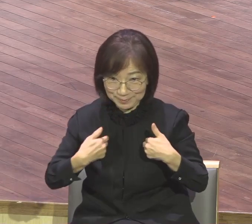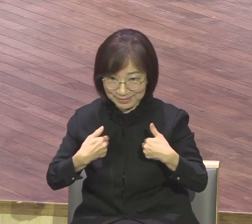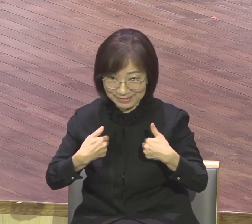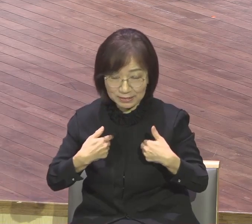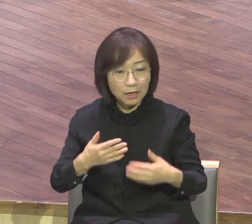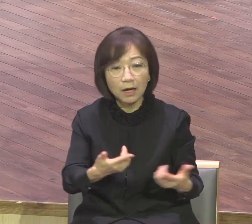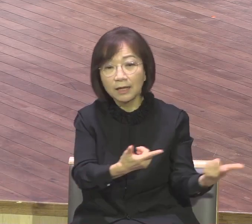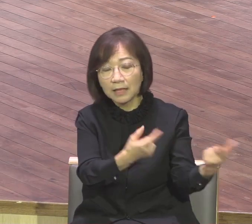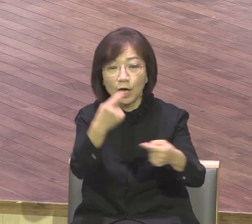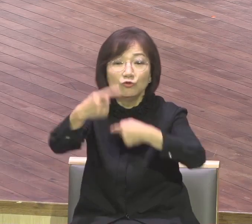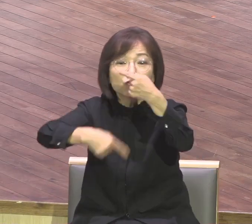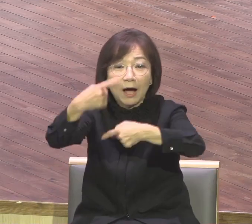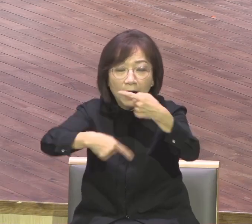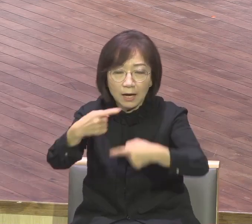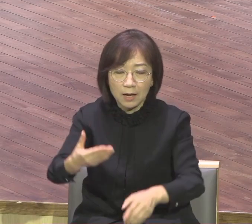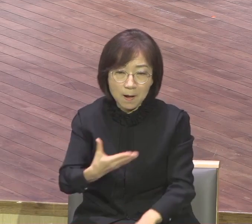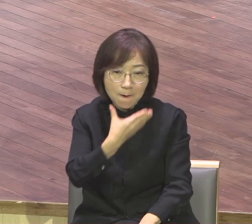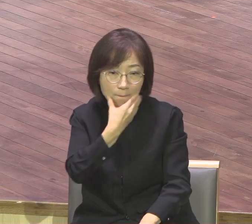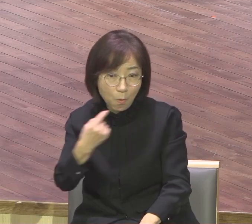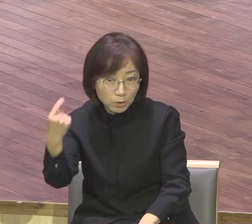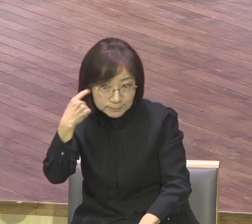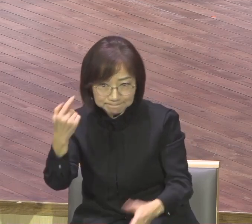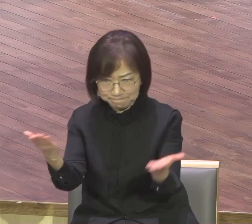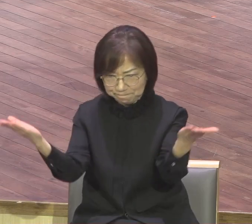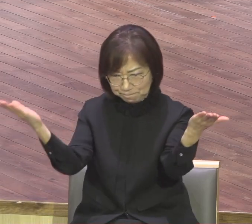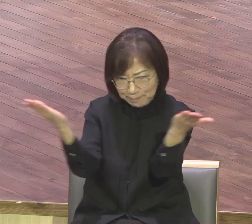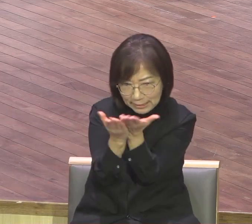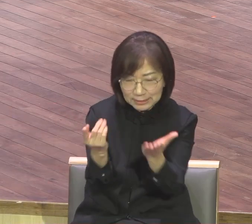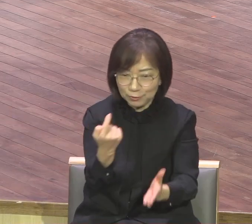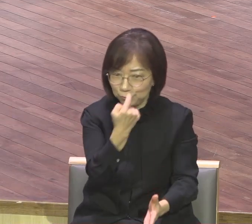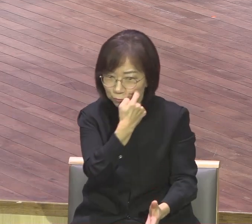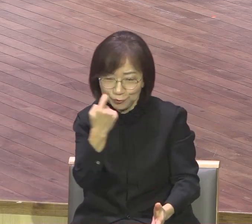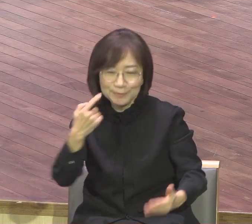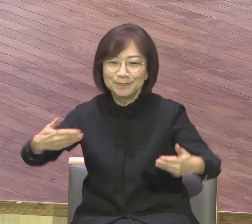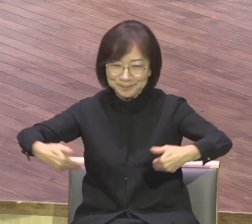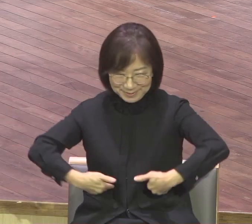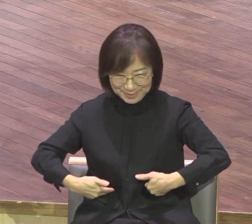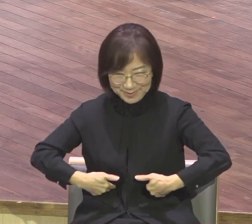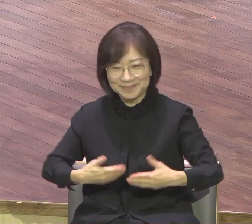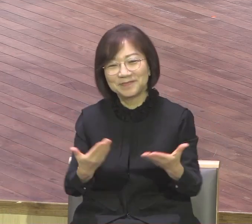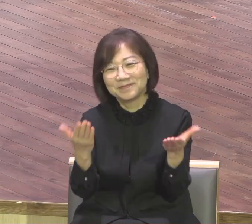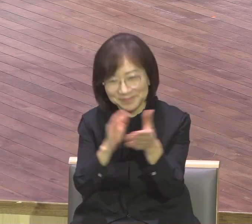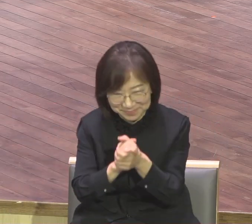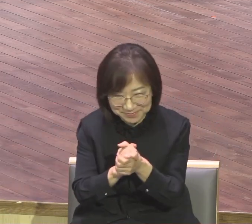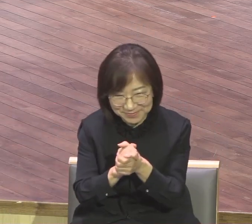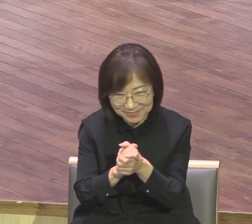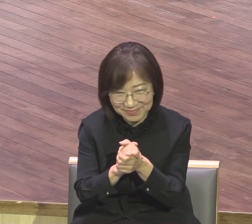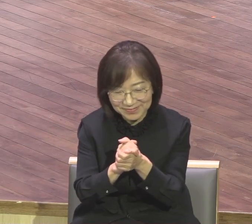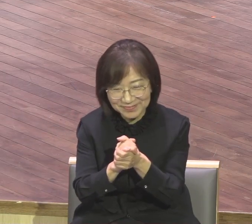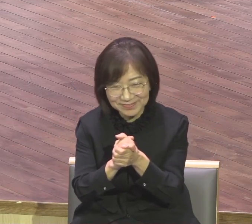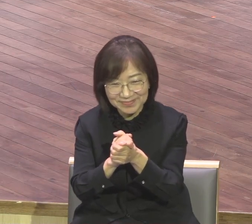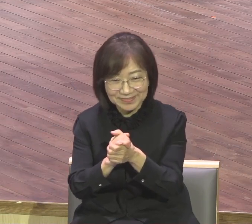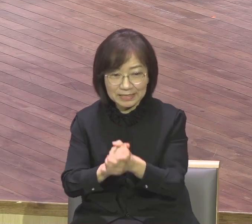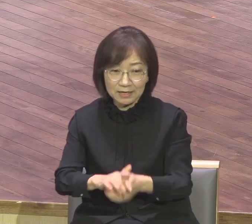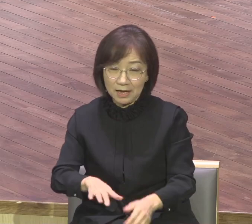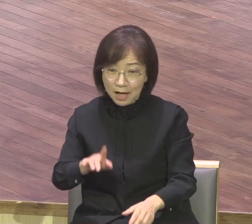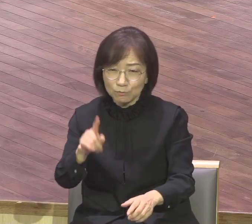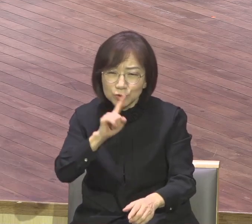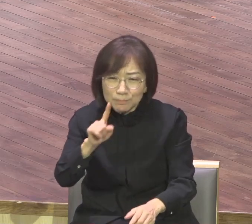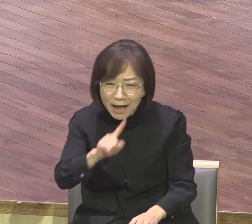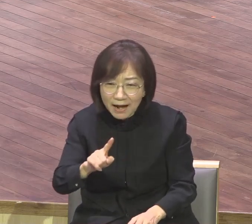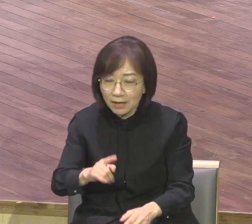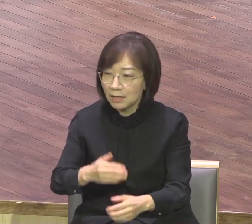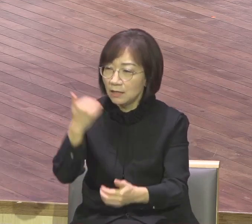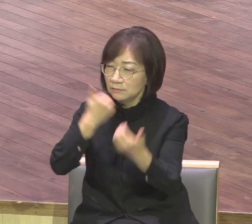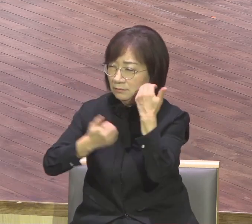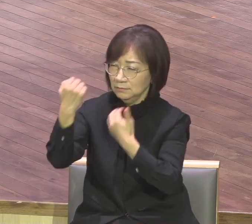Diga conmigo los creyentes. 복음적 시각을 가지자. Tengamos la visión del evangelio. Amén. 이 말은 누구라도 품으라는 얘기예요.